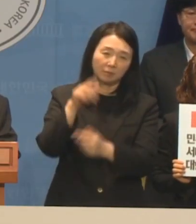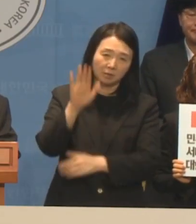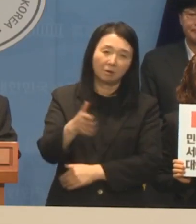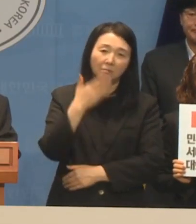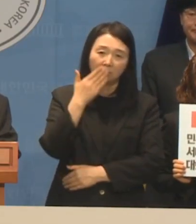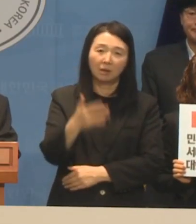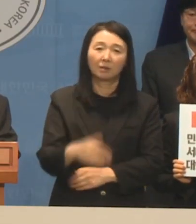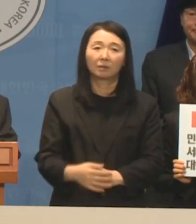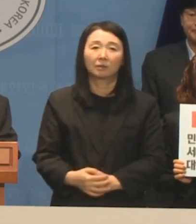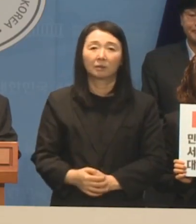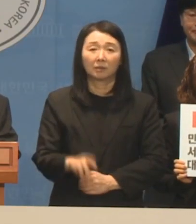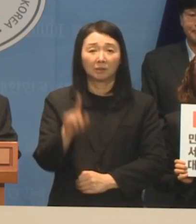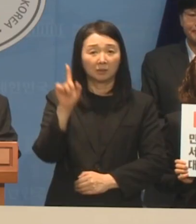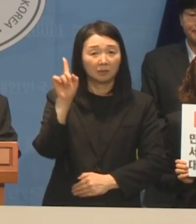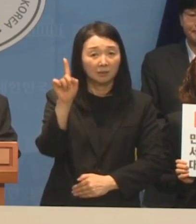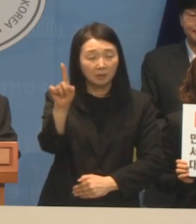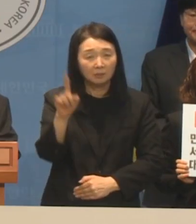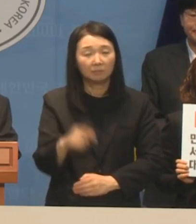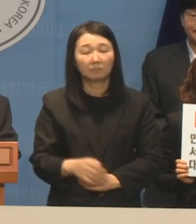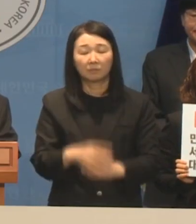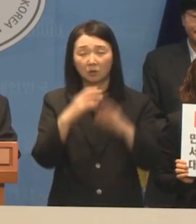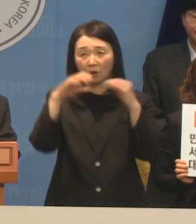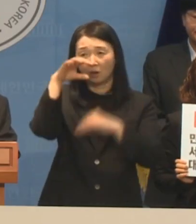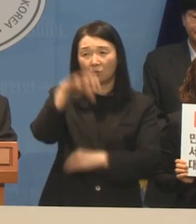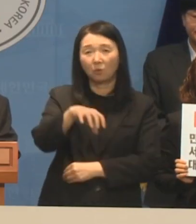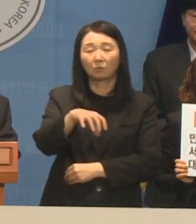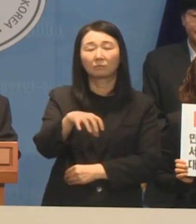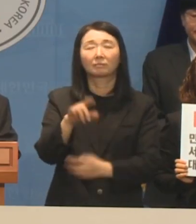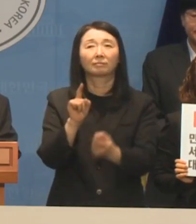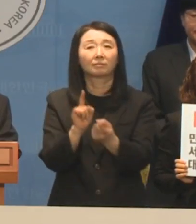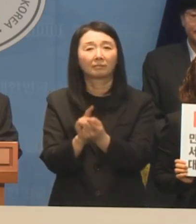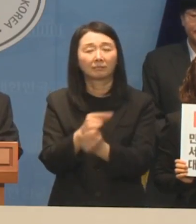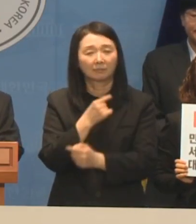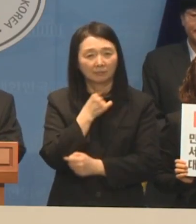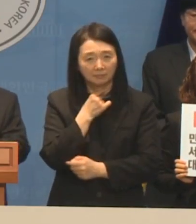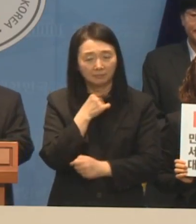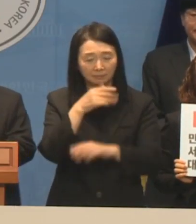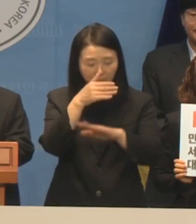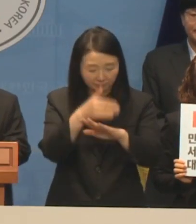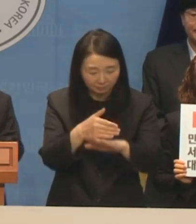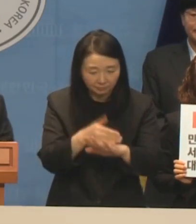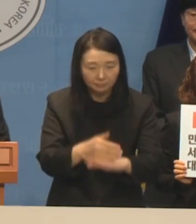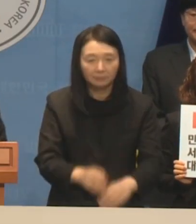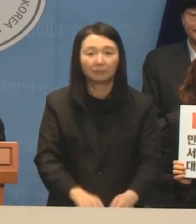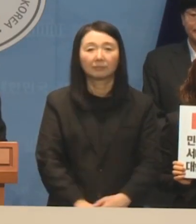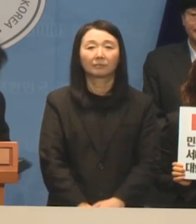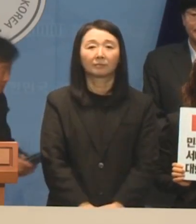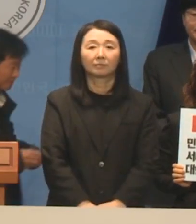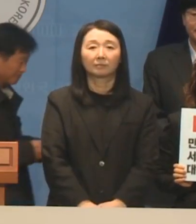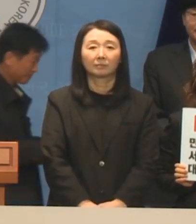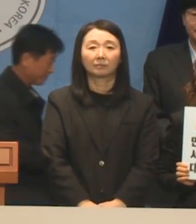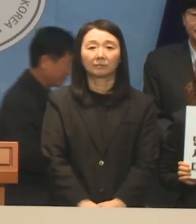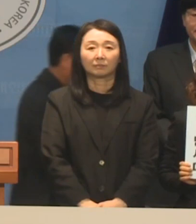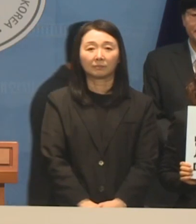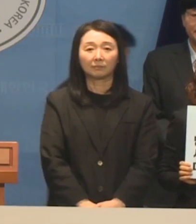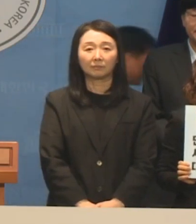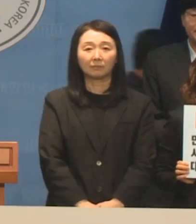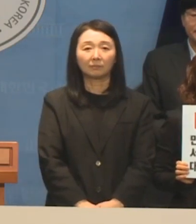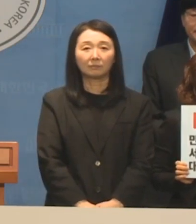것입니다. 내일 광화문 광장에서 뵙겠습니다. 감사합니다.